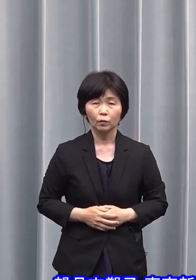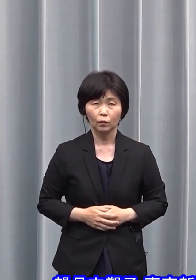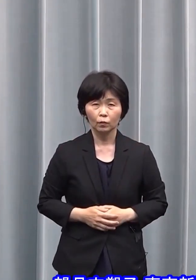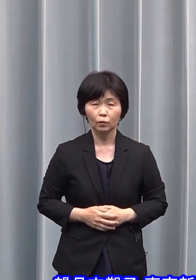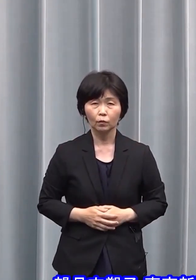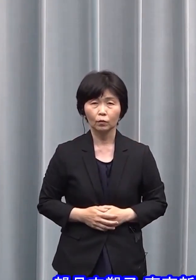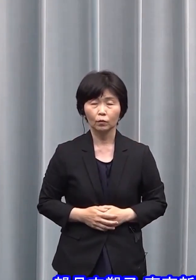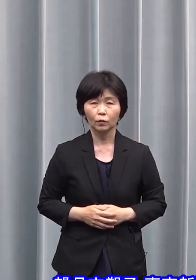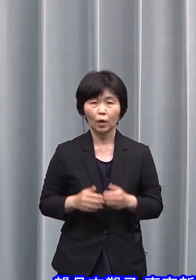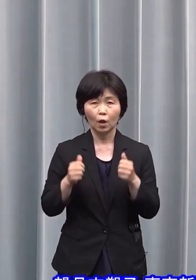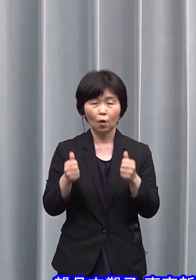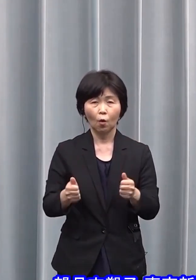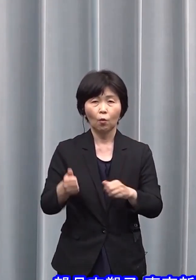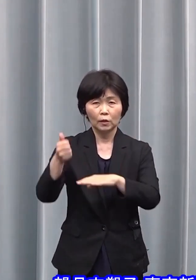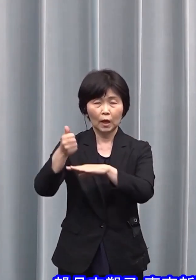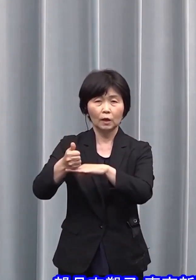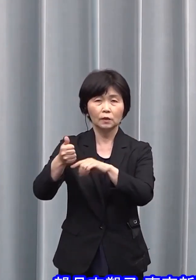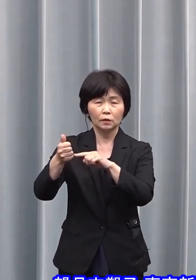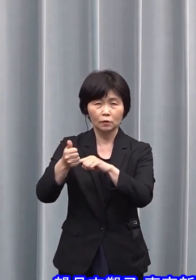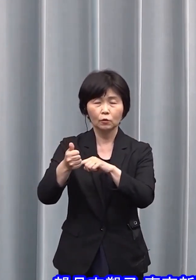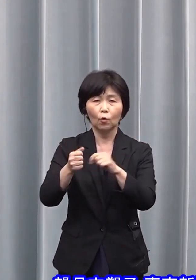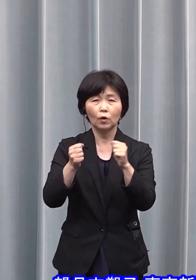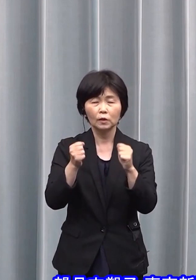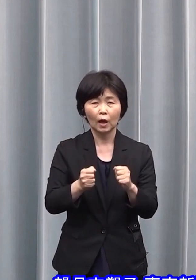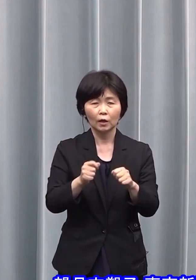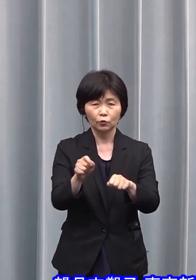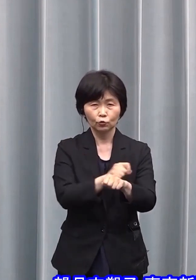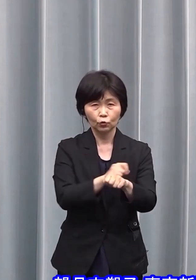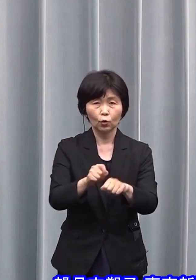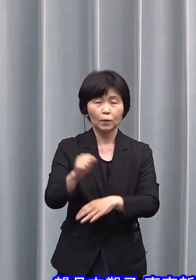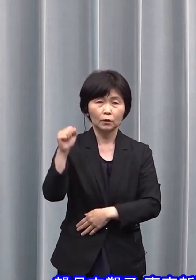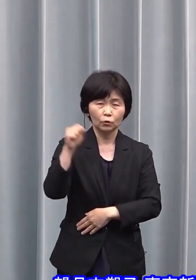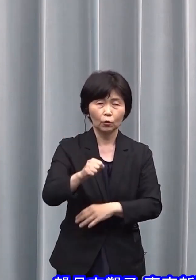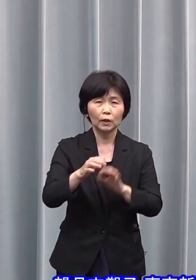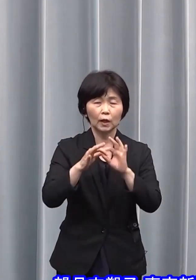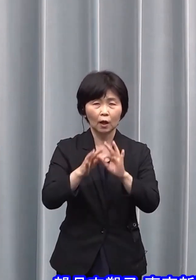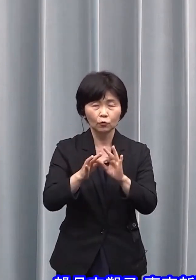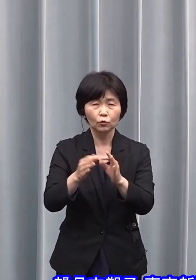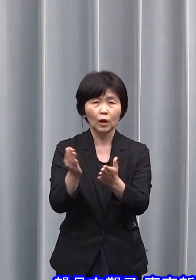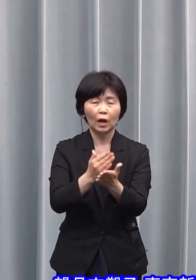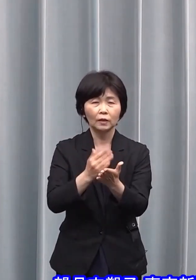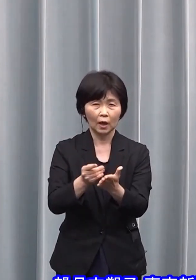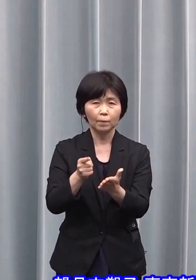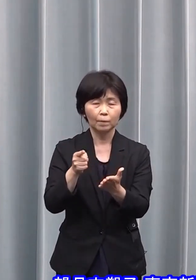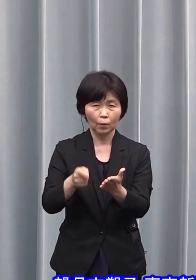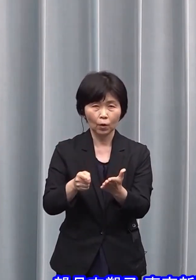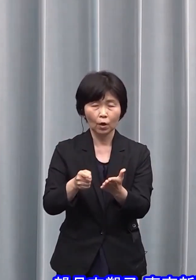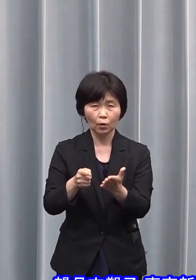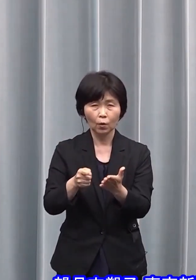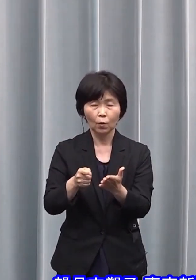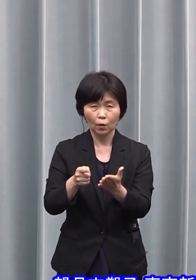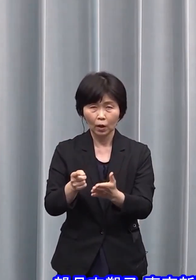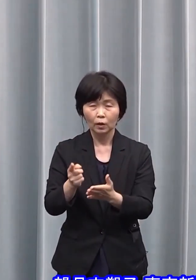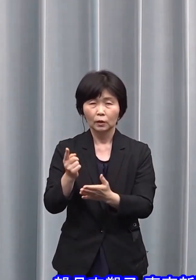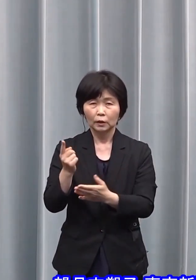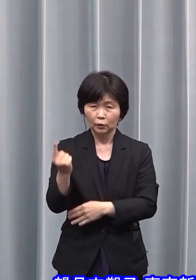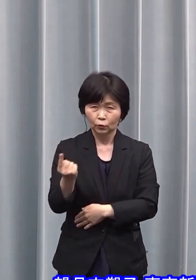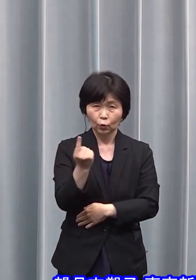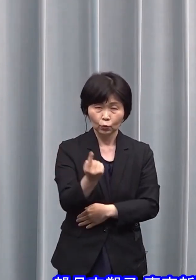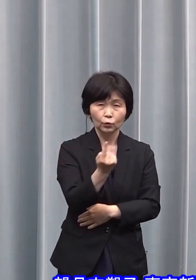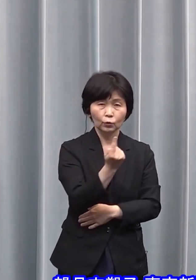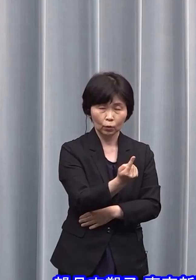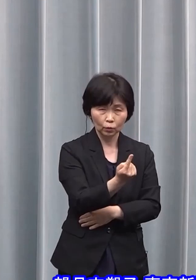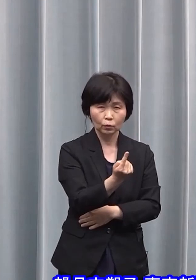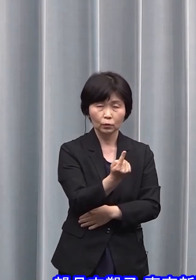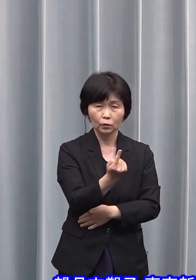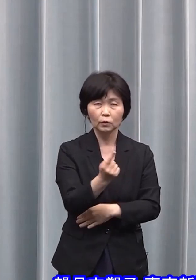法務大臣による在留特別許可に関する判断については、まあ、個別具体的な事案ごとに